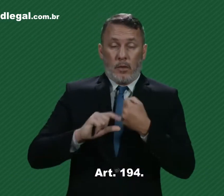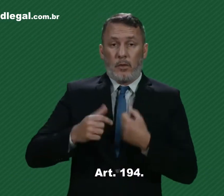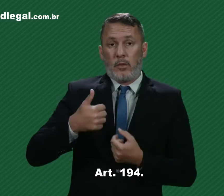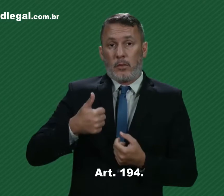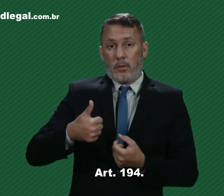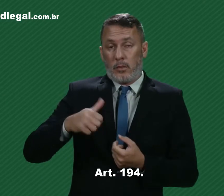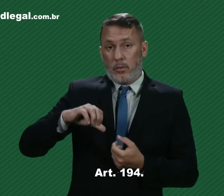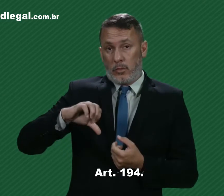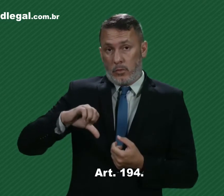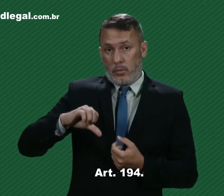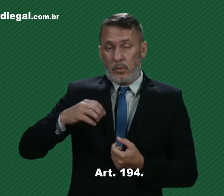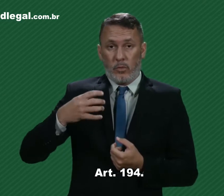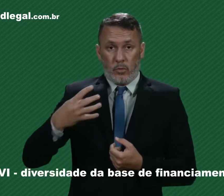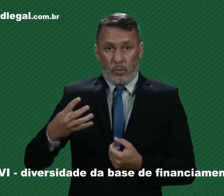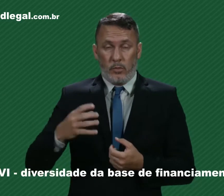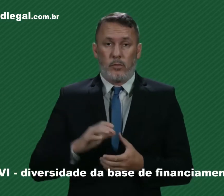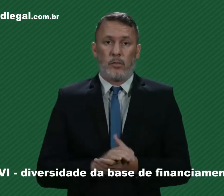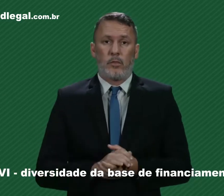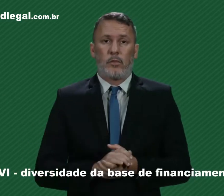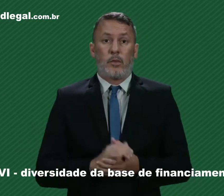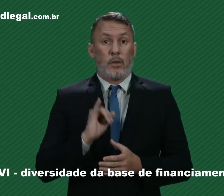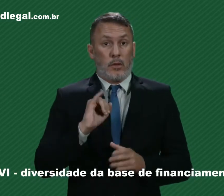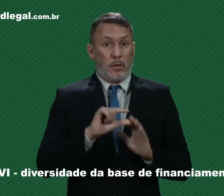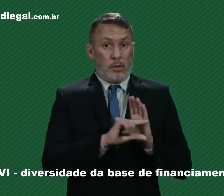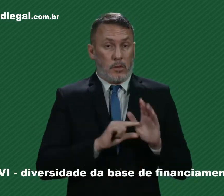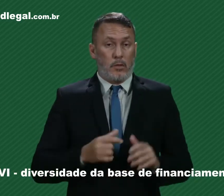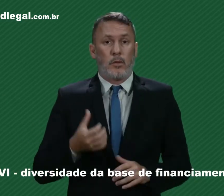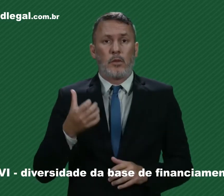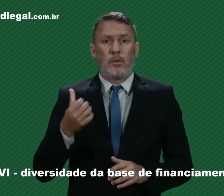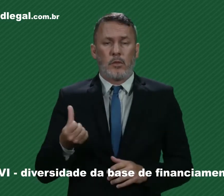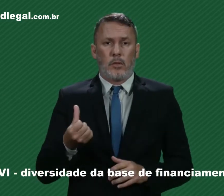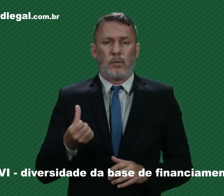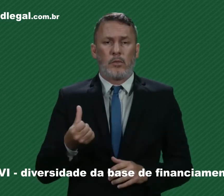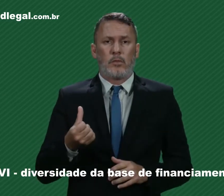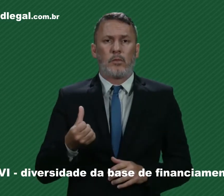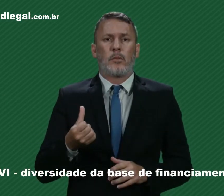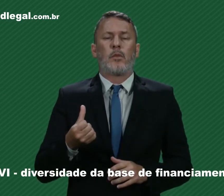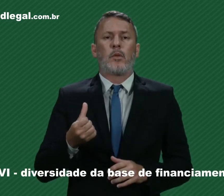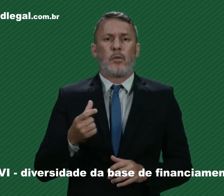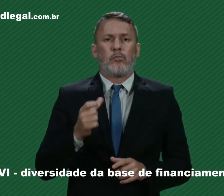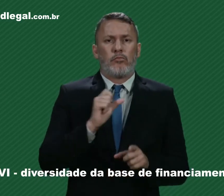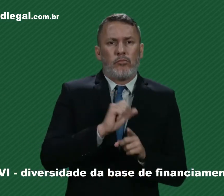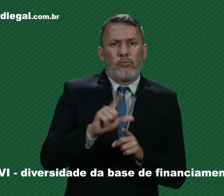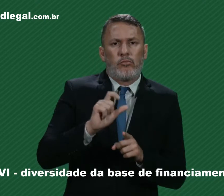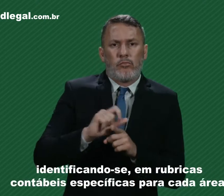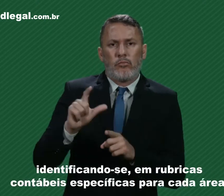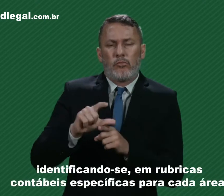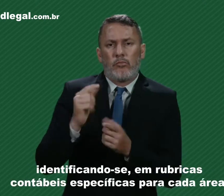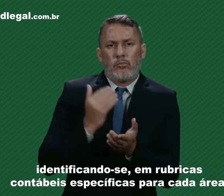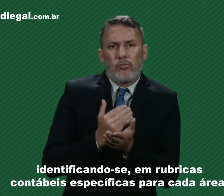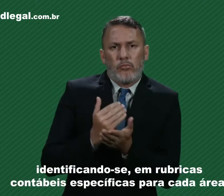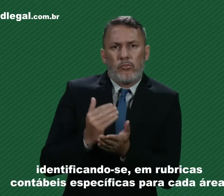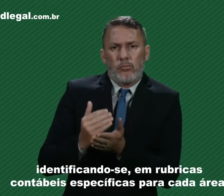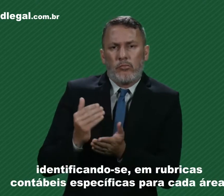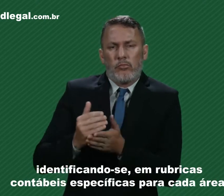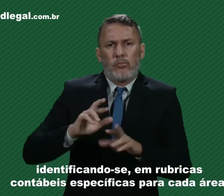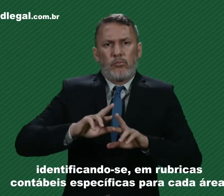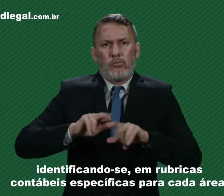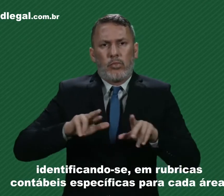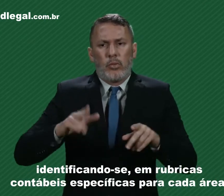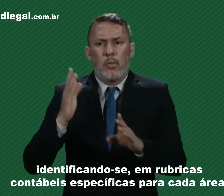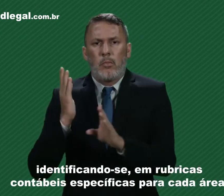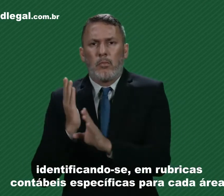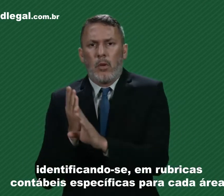Artigo 194. Inciso 6. Diversidade da base de financiamento, identificando-se,